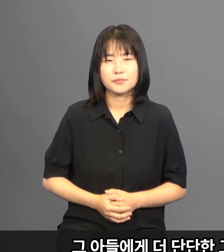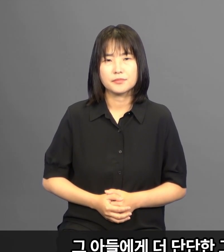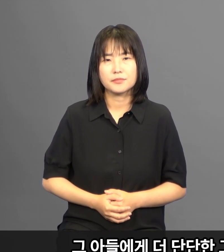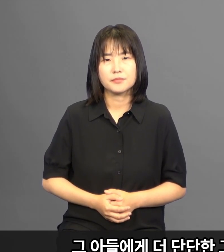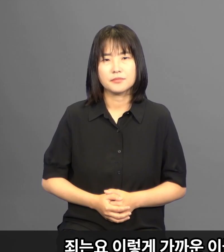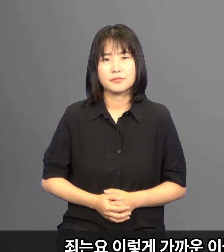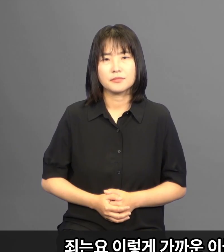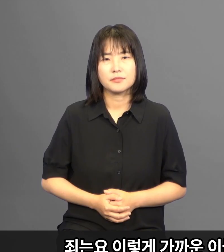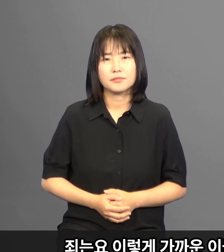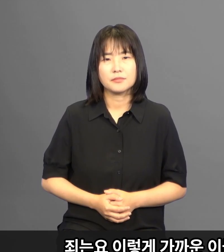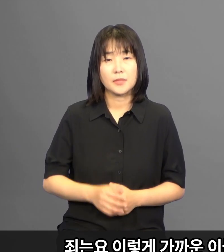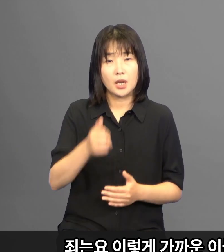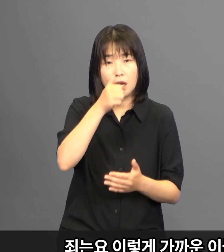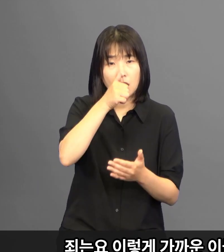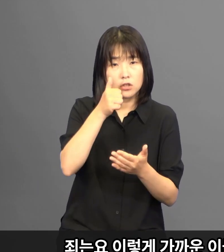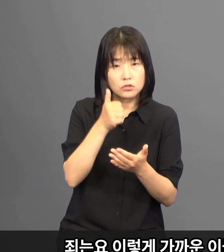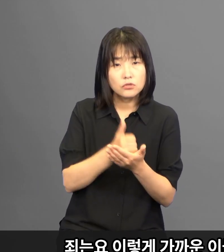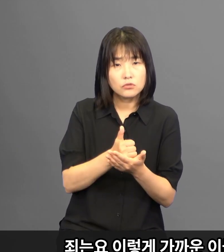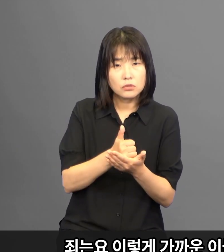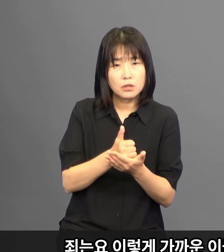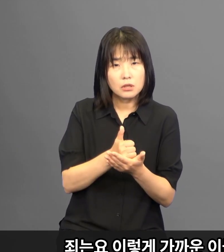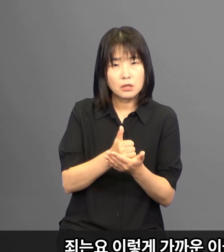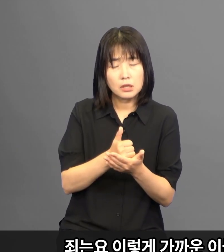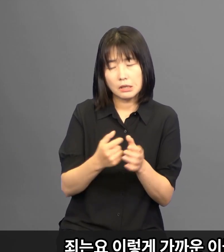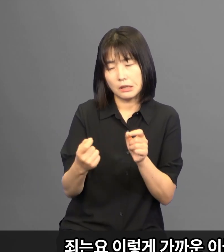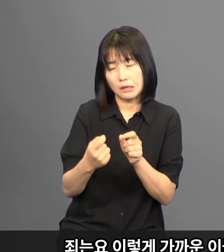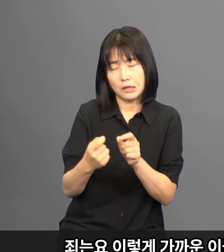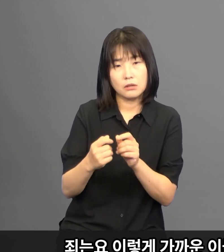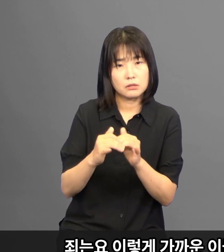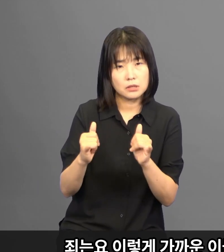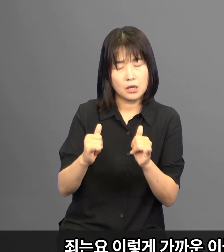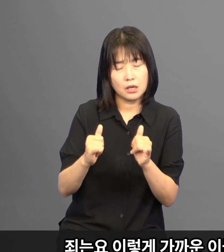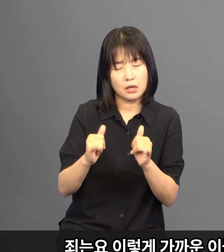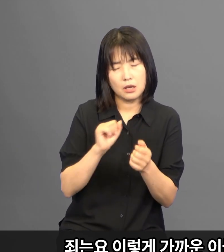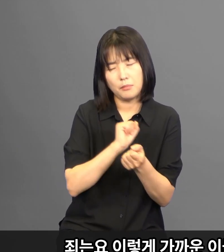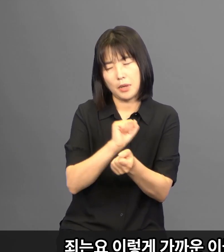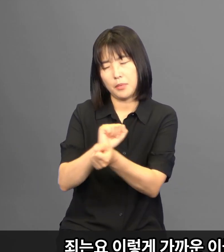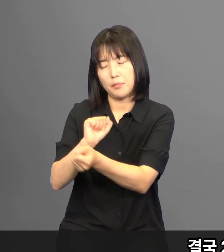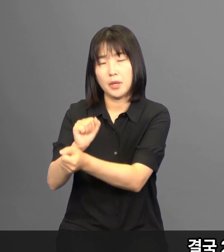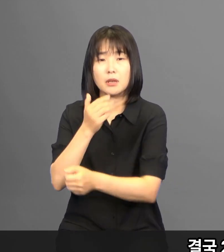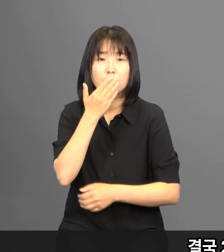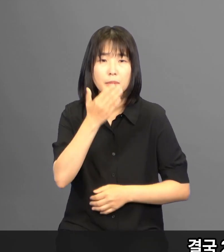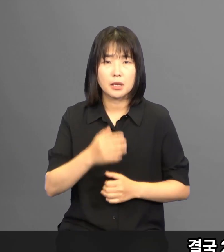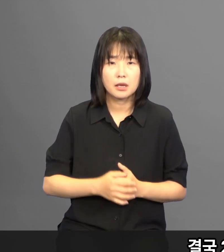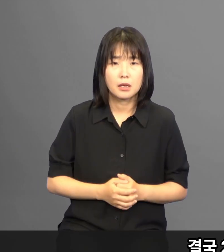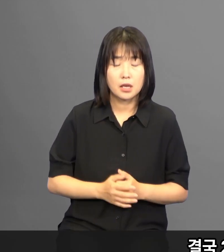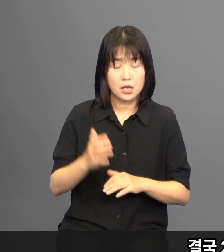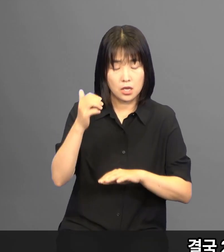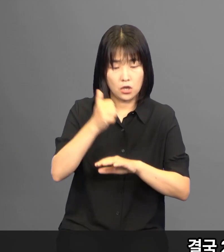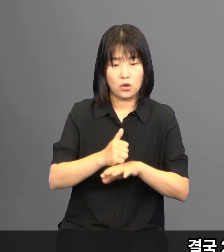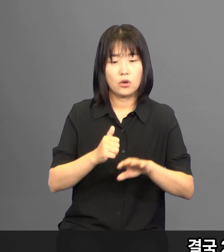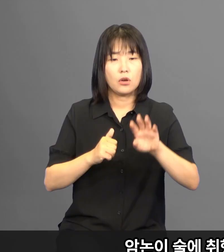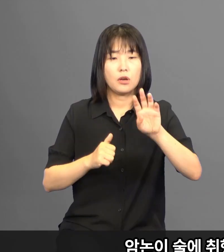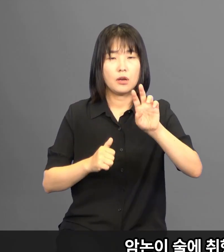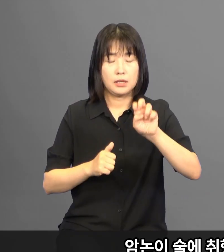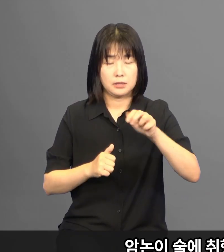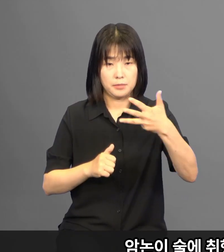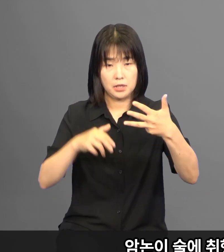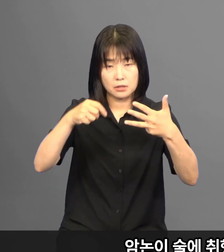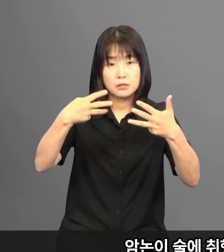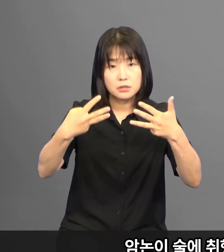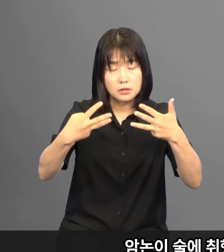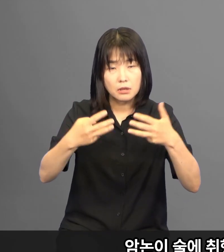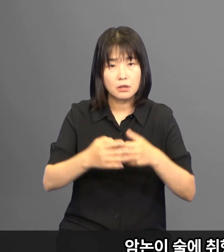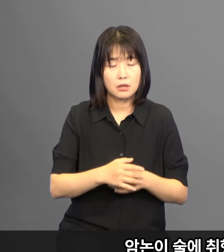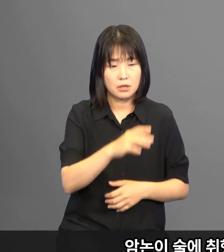있었던 것입니다. 죄는요, 이렇게 가까운 이들에게 흘러갈 수 있다는 거예요. 결국 28절에 보면 암논이